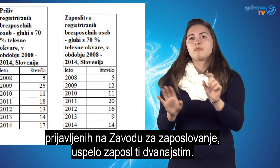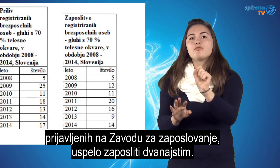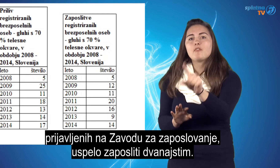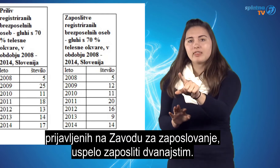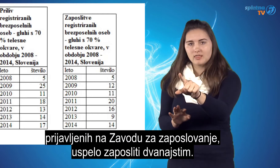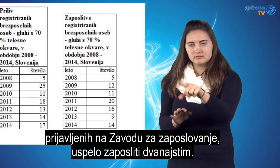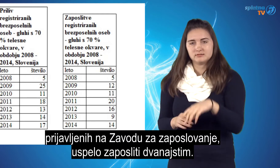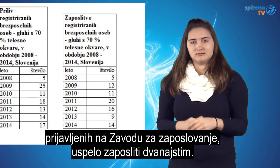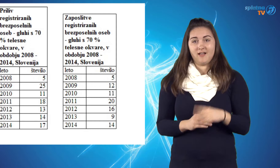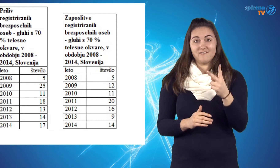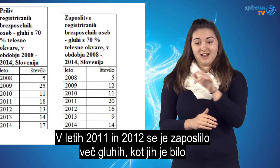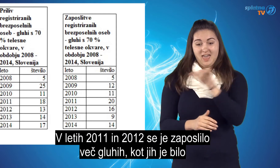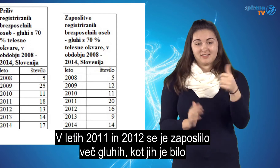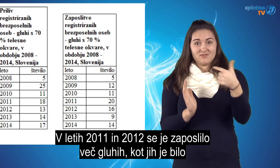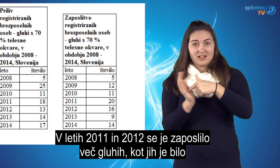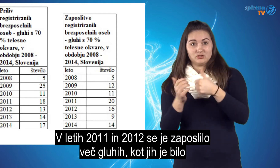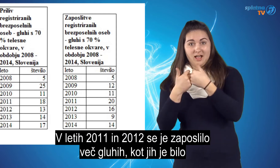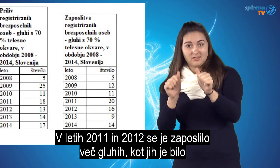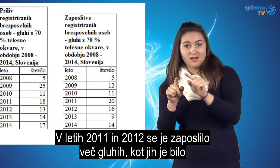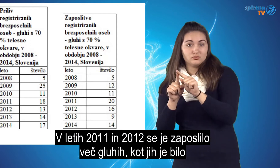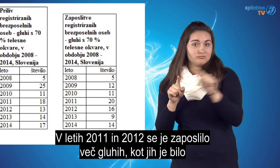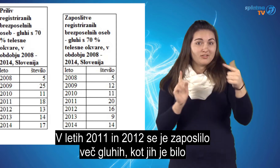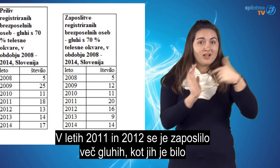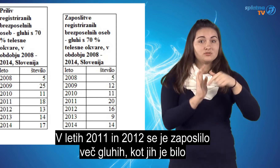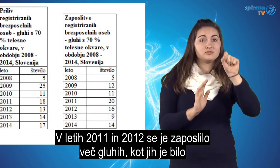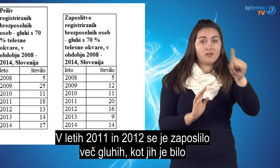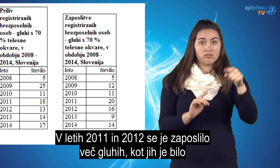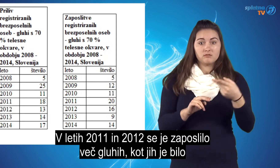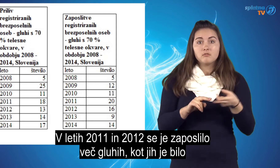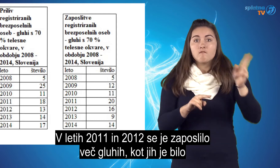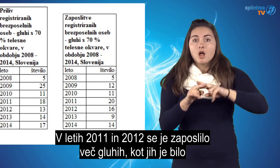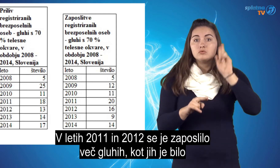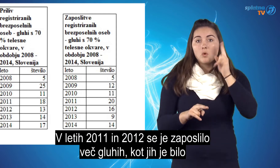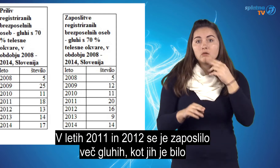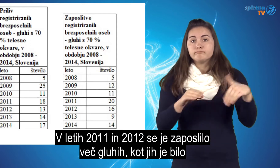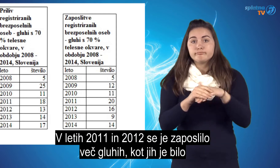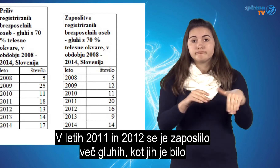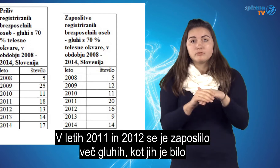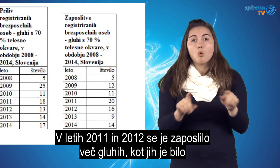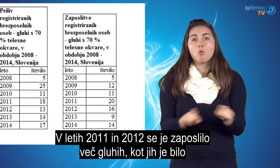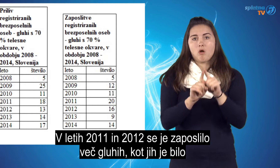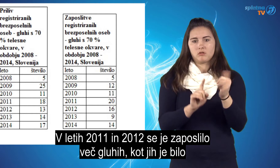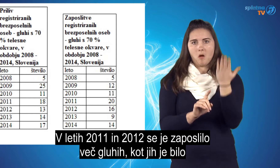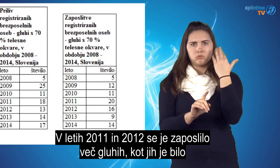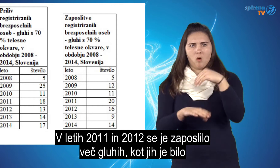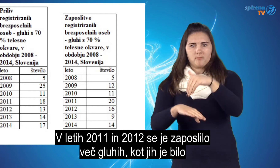12. V letih 2011 in 2012 se je zaposlilo več gluhih, kot jih je